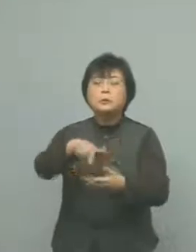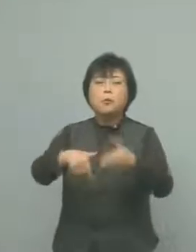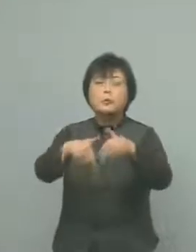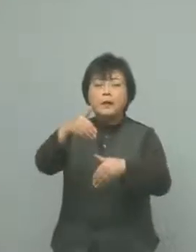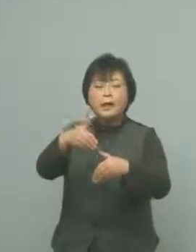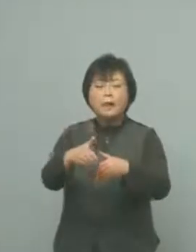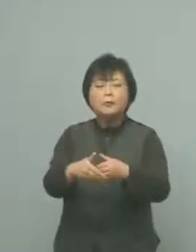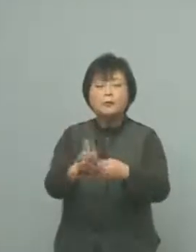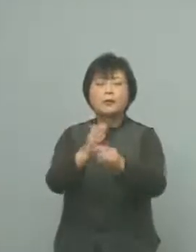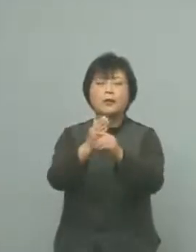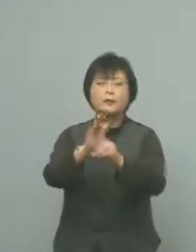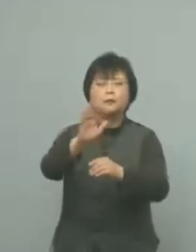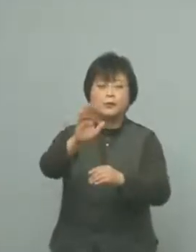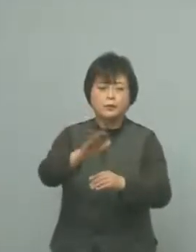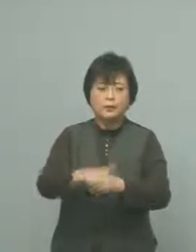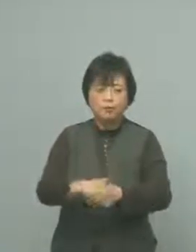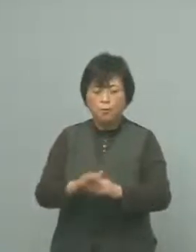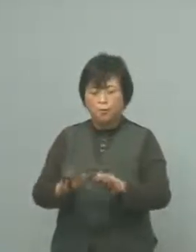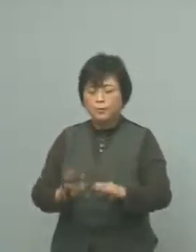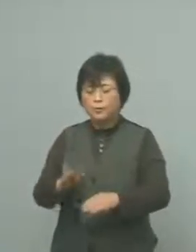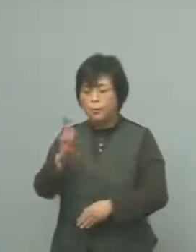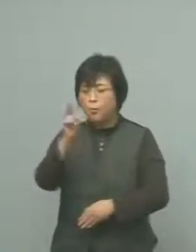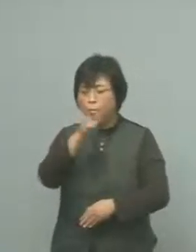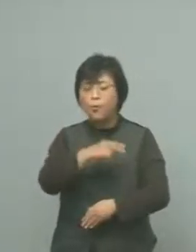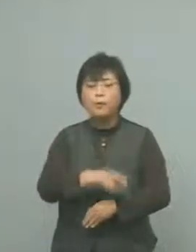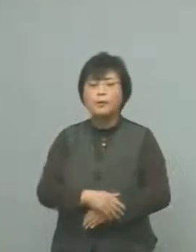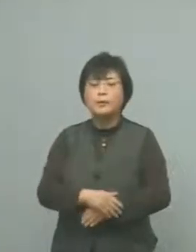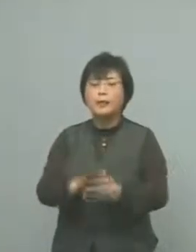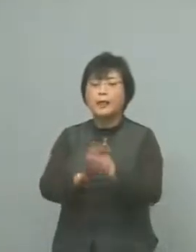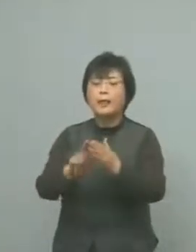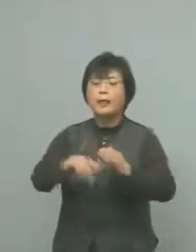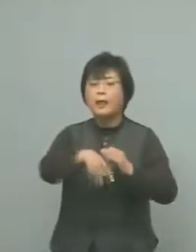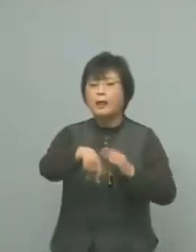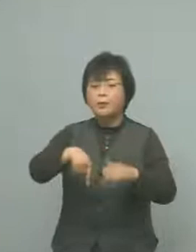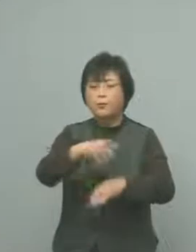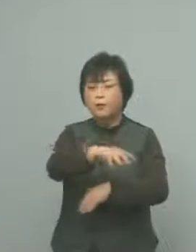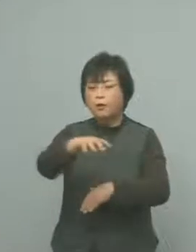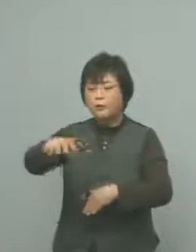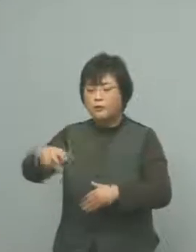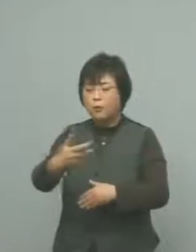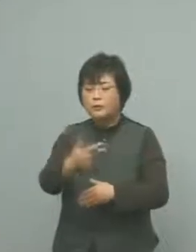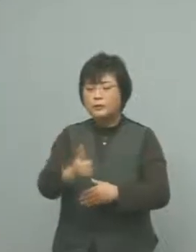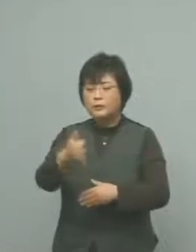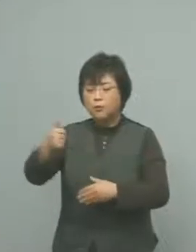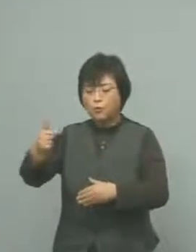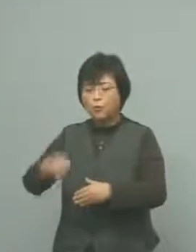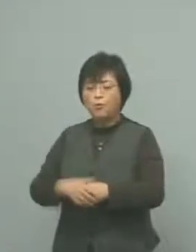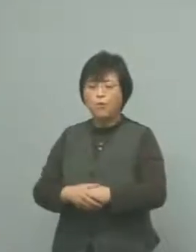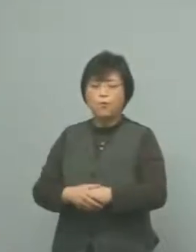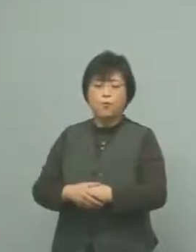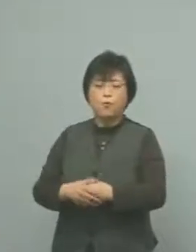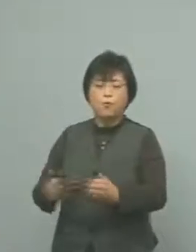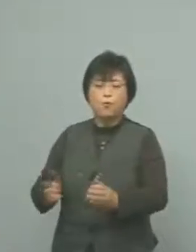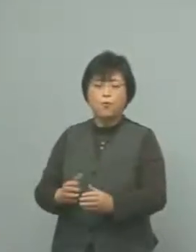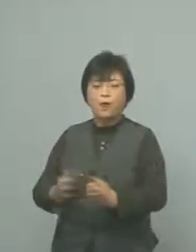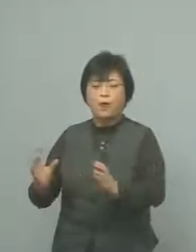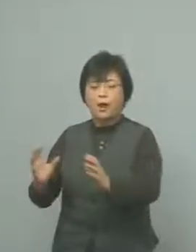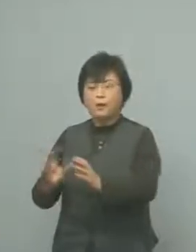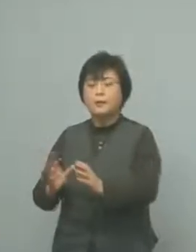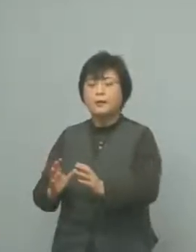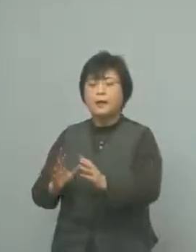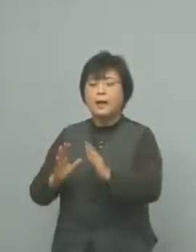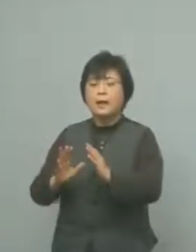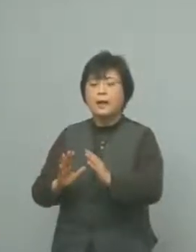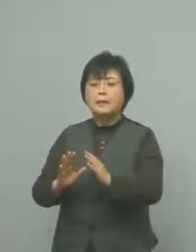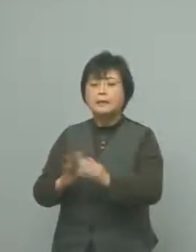ども、本日の午後にですね、県内の各市長さんのですね、有志が現職の